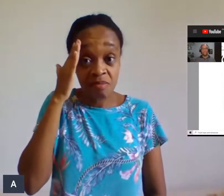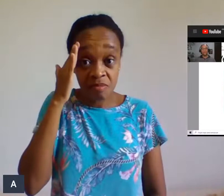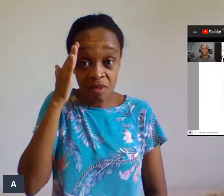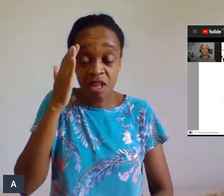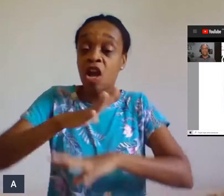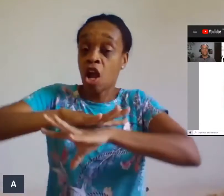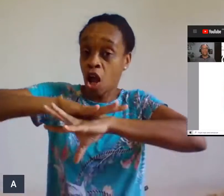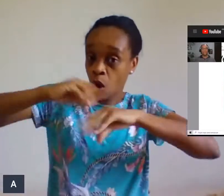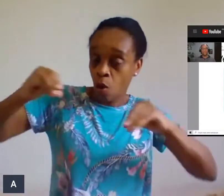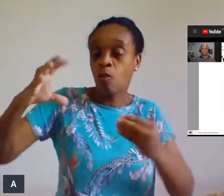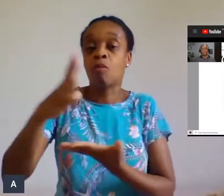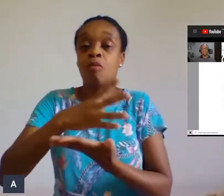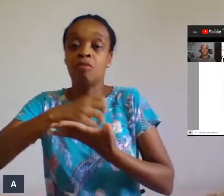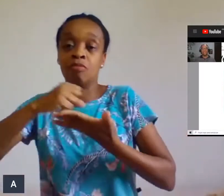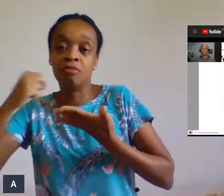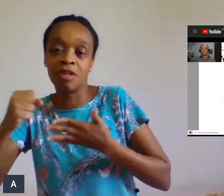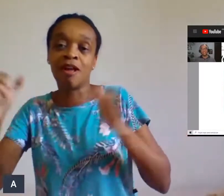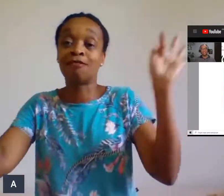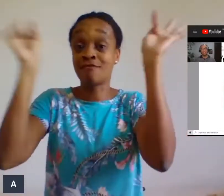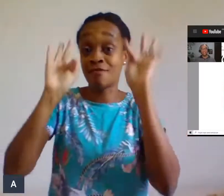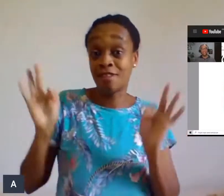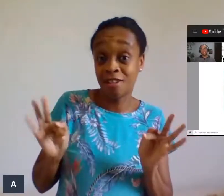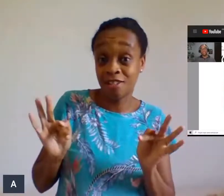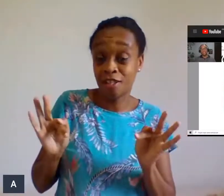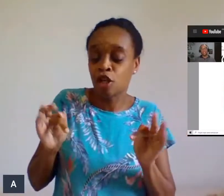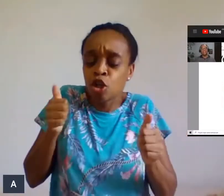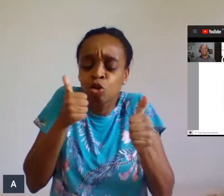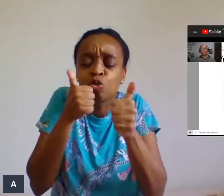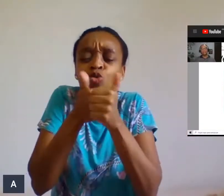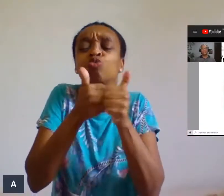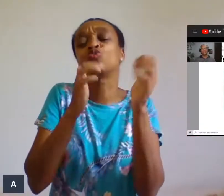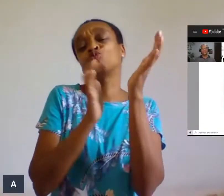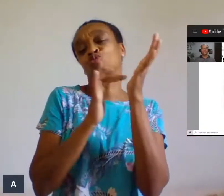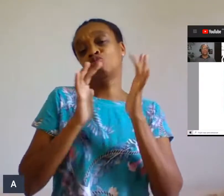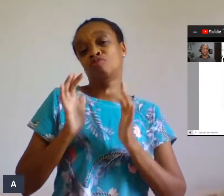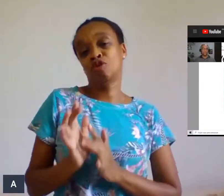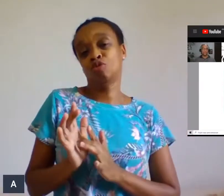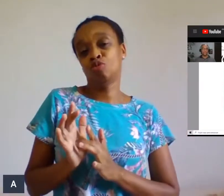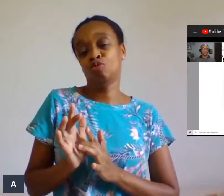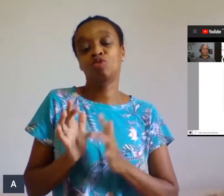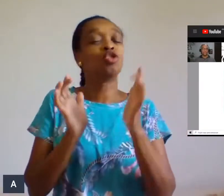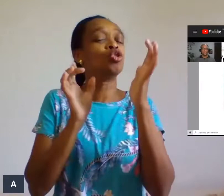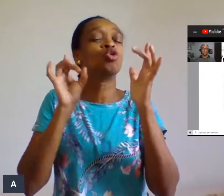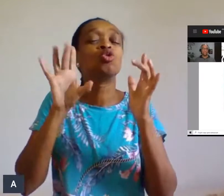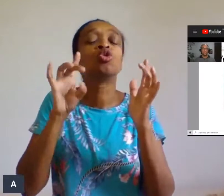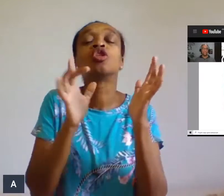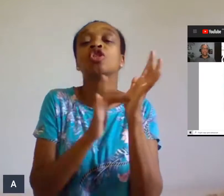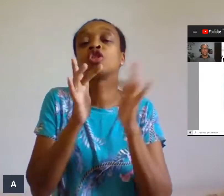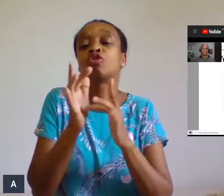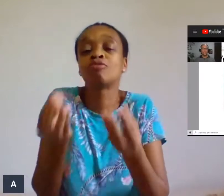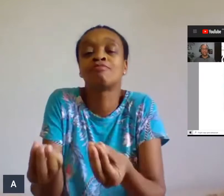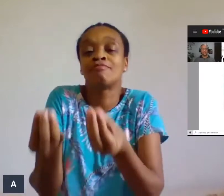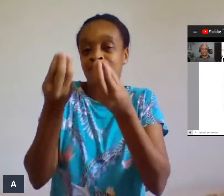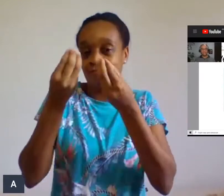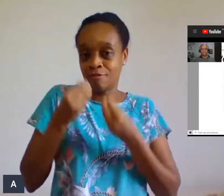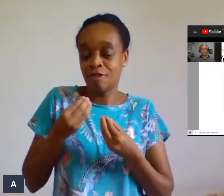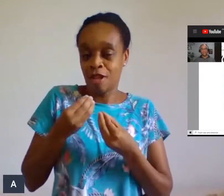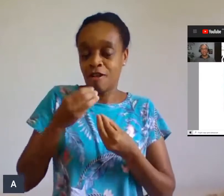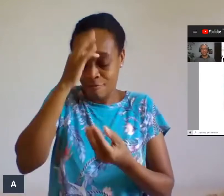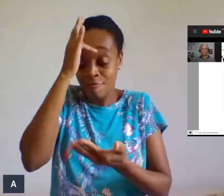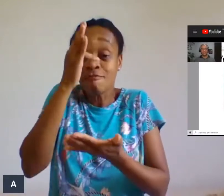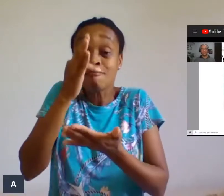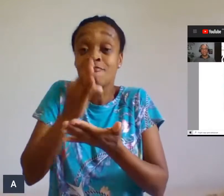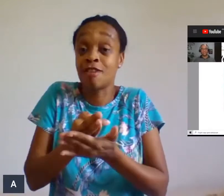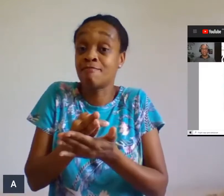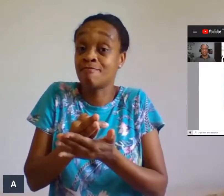que a salvação, que a felicidade estava ali diante dos olhos da fé. Muitas vezes a nossa